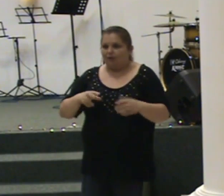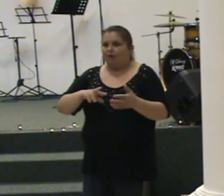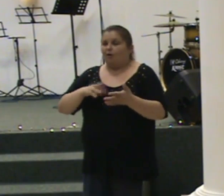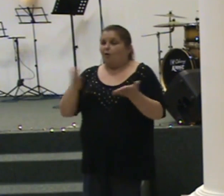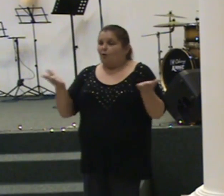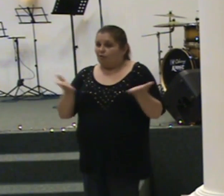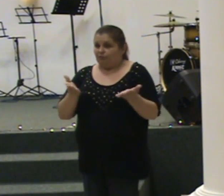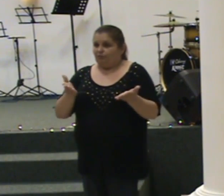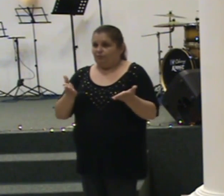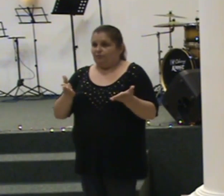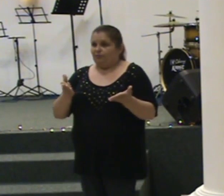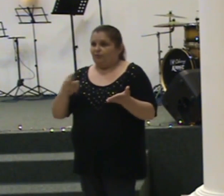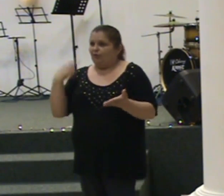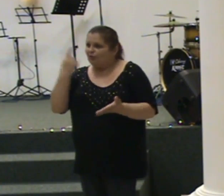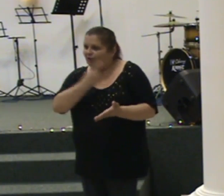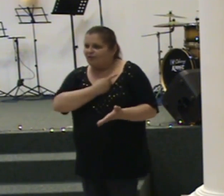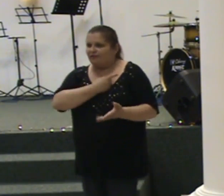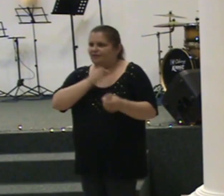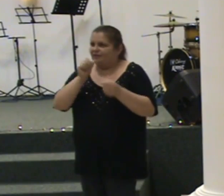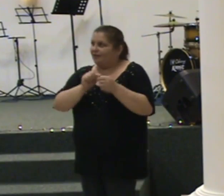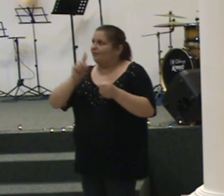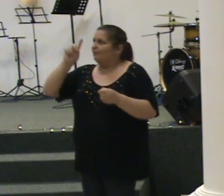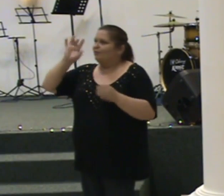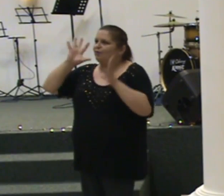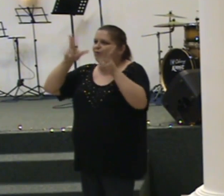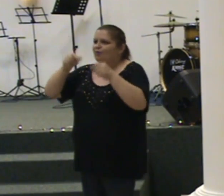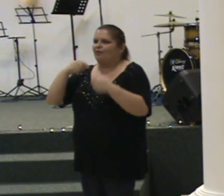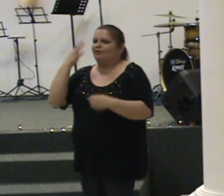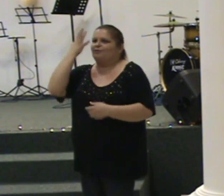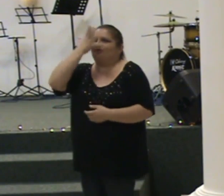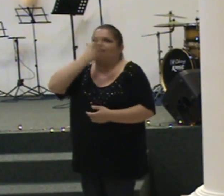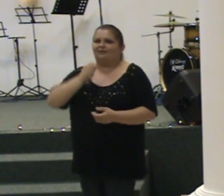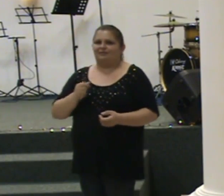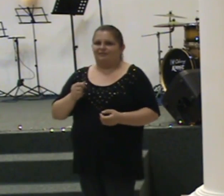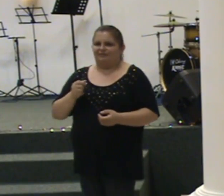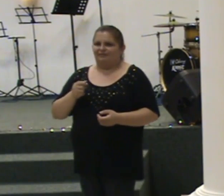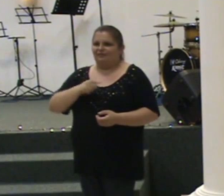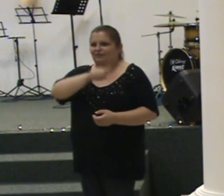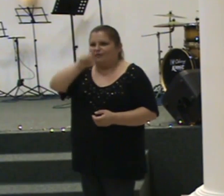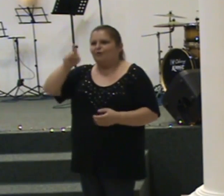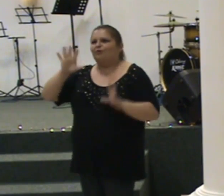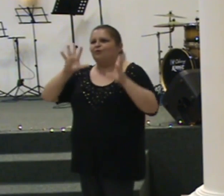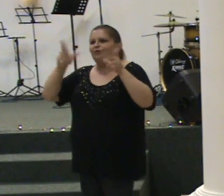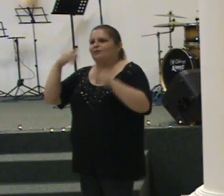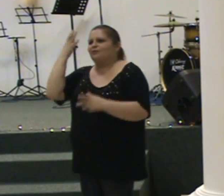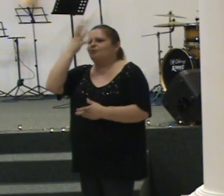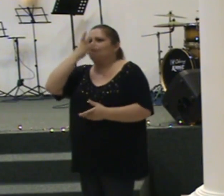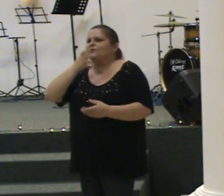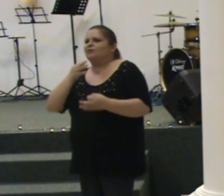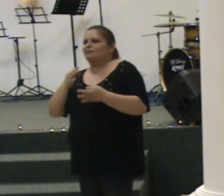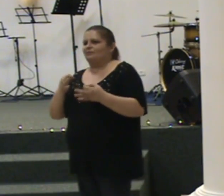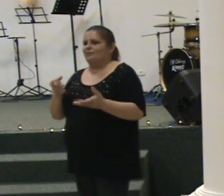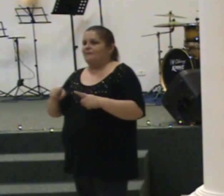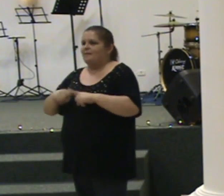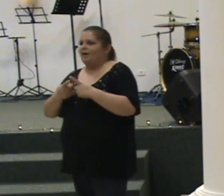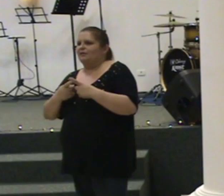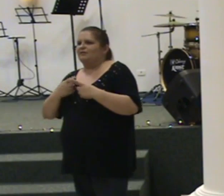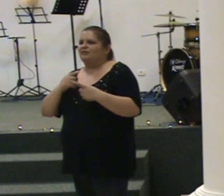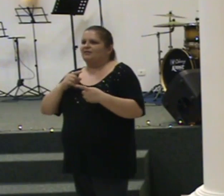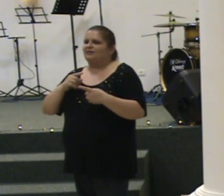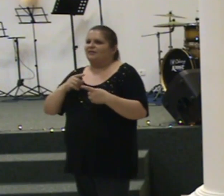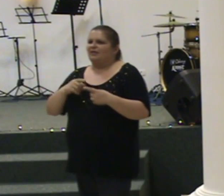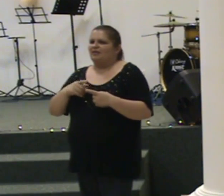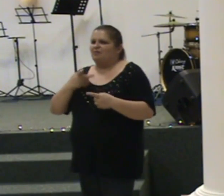E Deus nos dá a escolha de sermos os maltrapilhos, quando nós falamos nas escolhas de falar